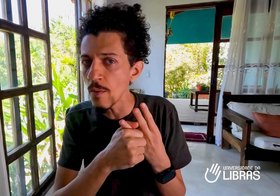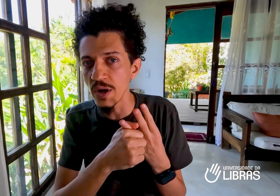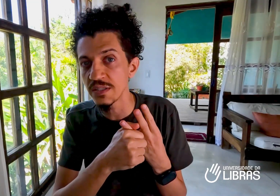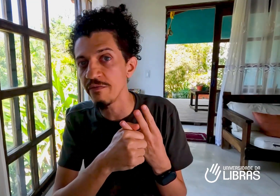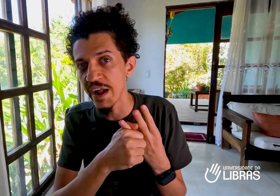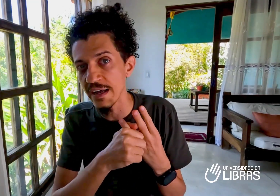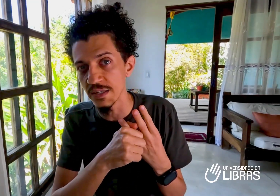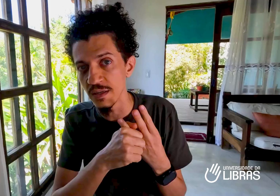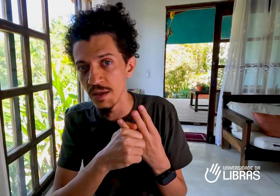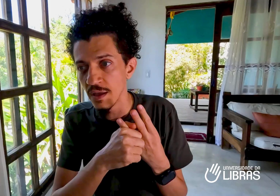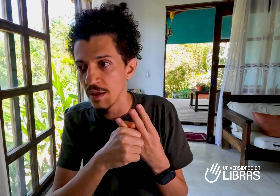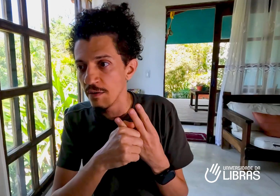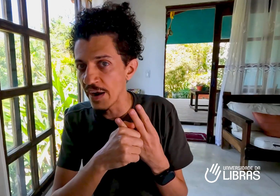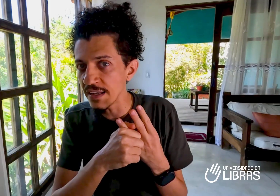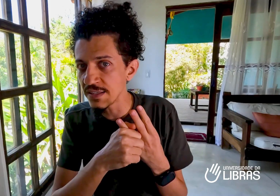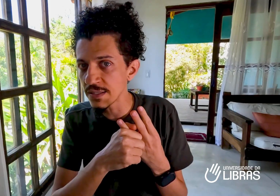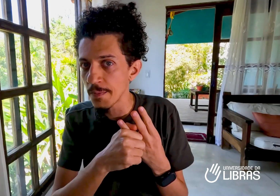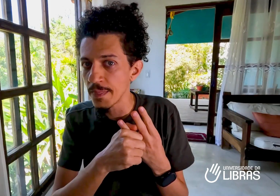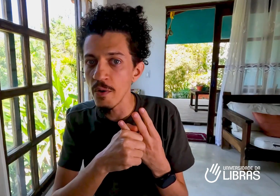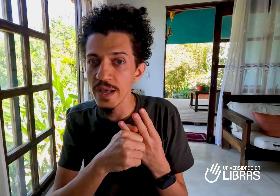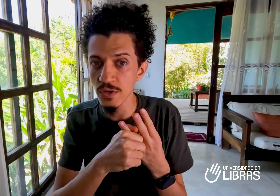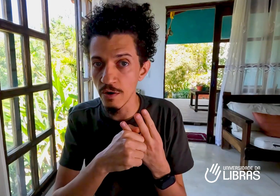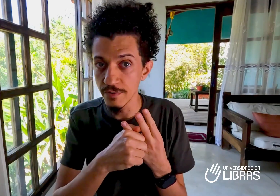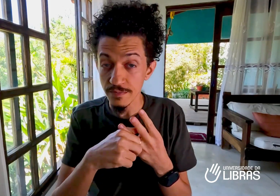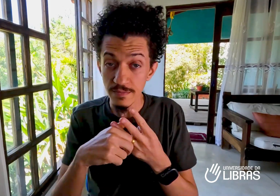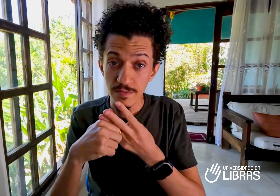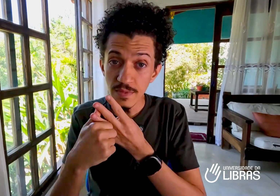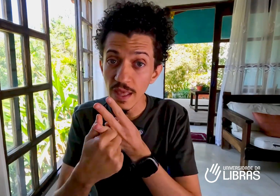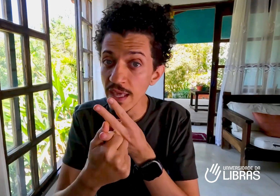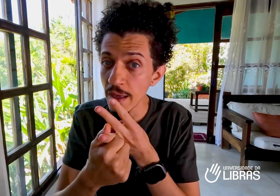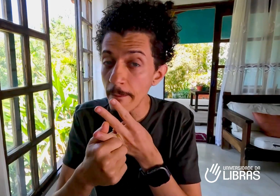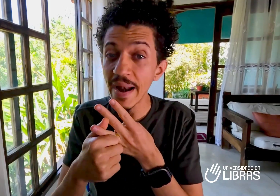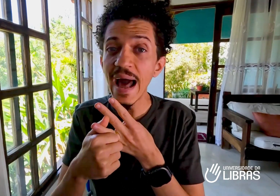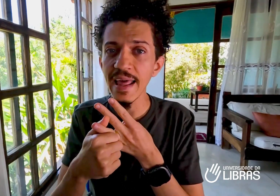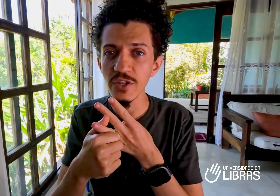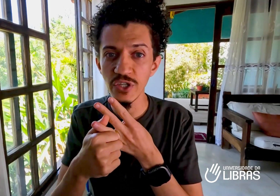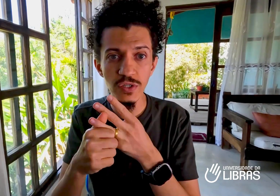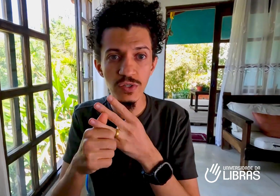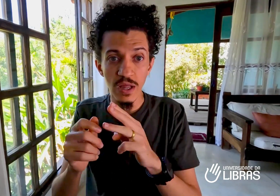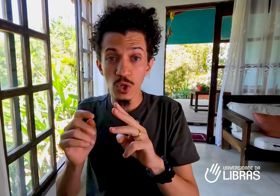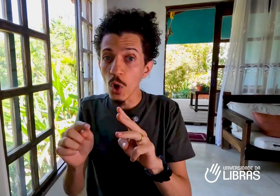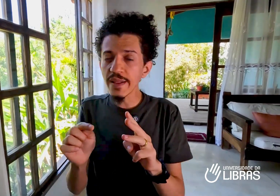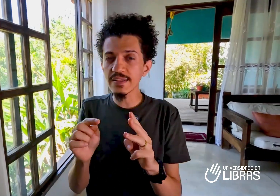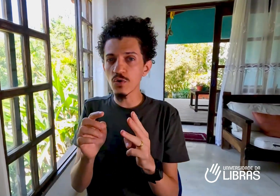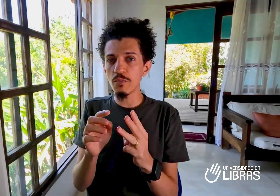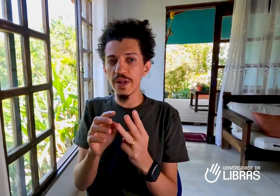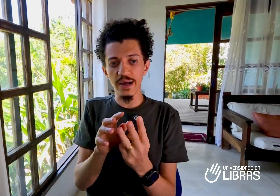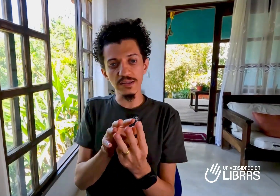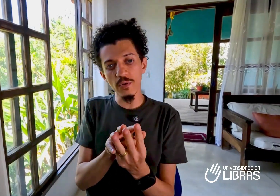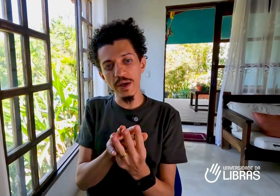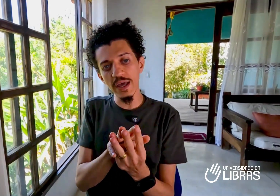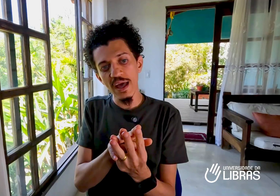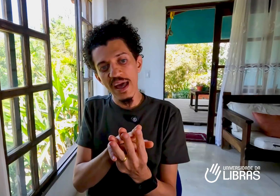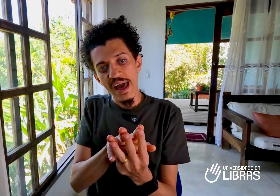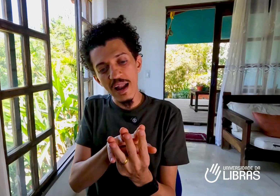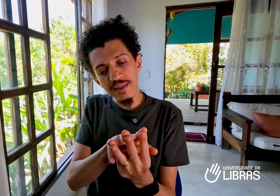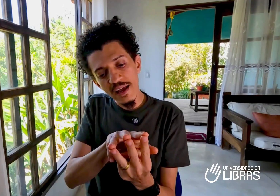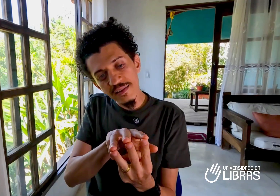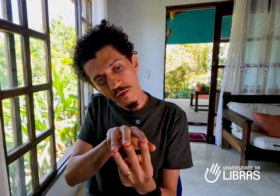pode ser frases. Frases não resolvem. E, para além disso, toda essa comunicação aí, ela tem que ter um